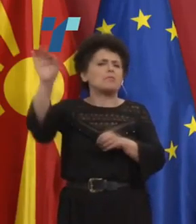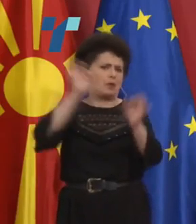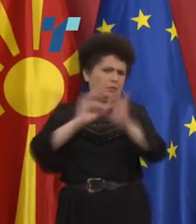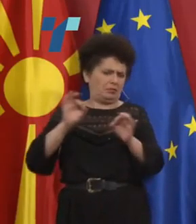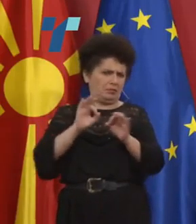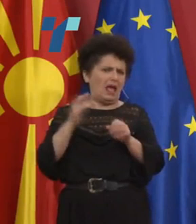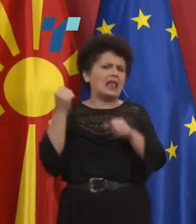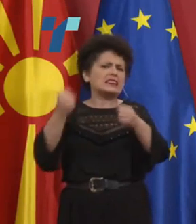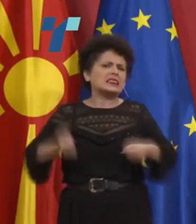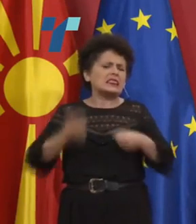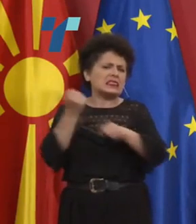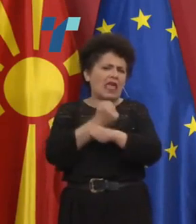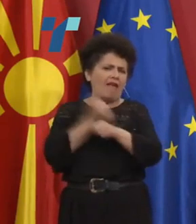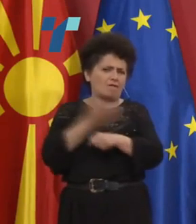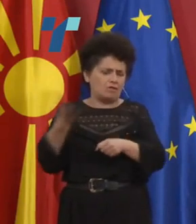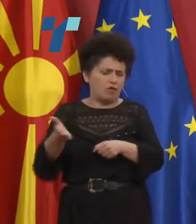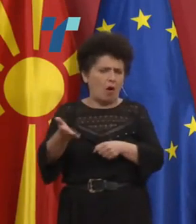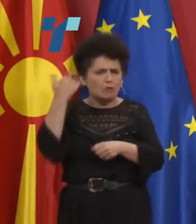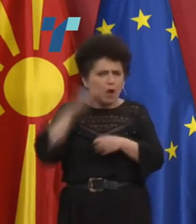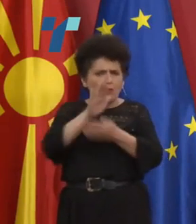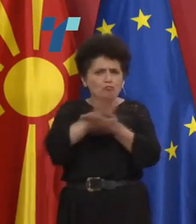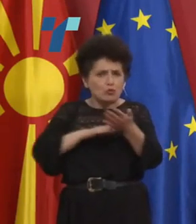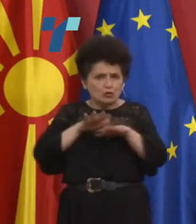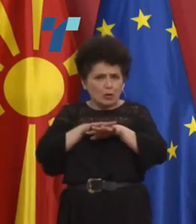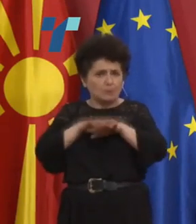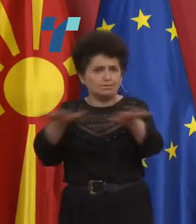нерегистрирани или во текот на почетокот на пандемијата се